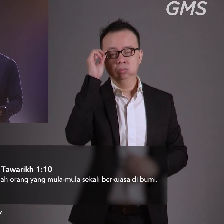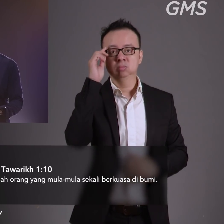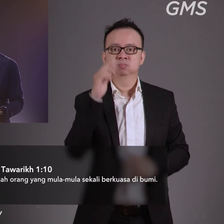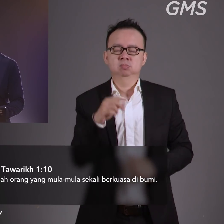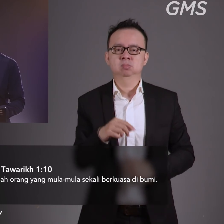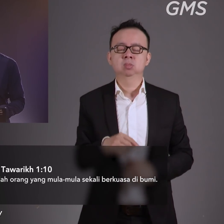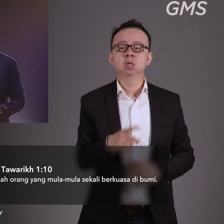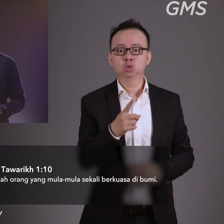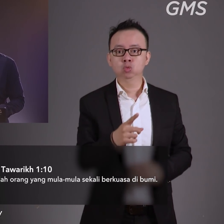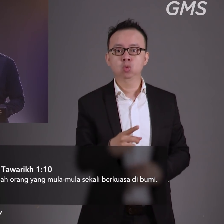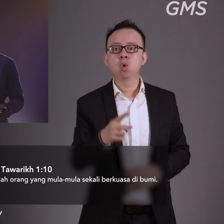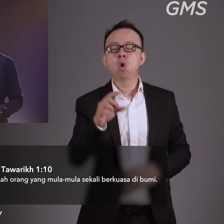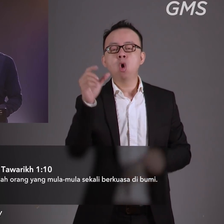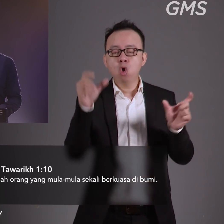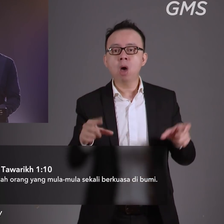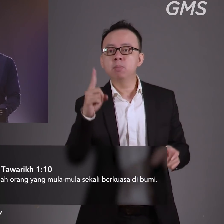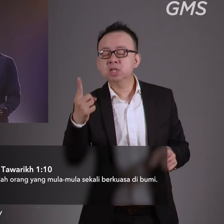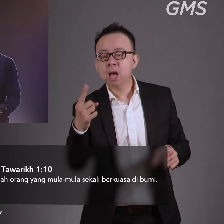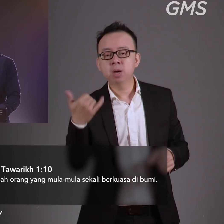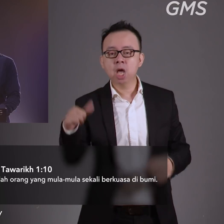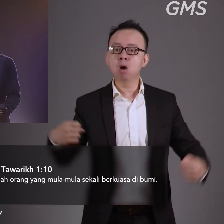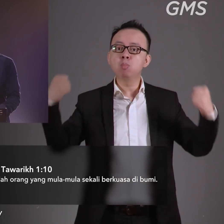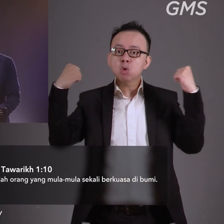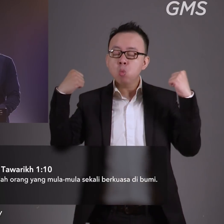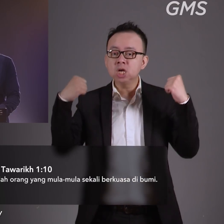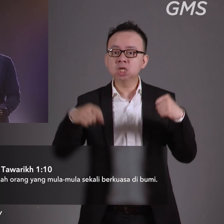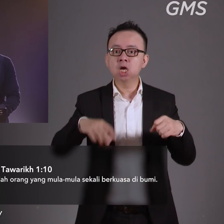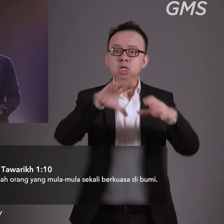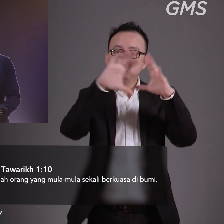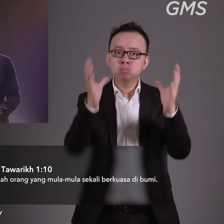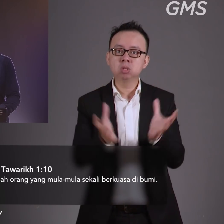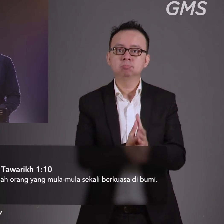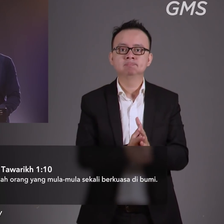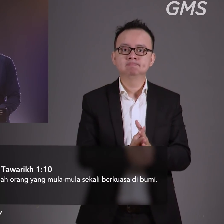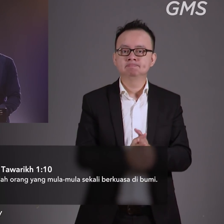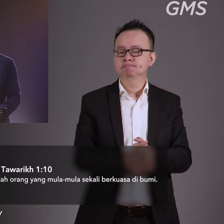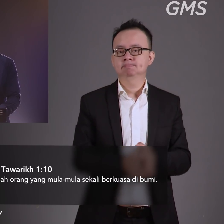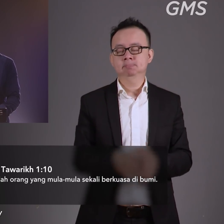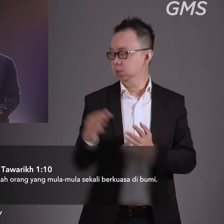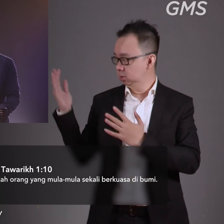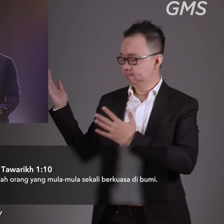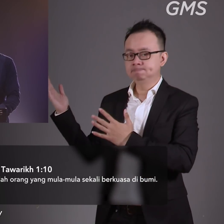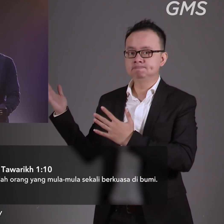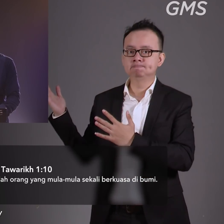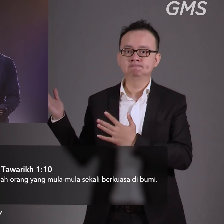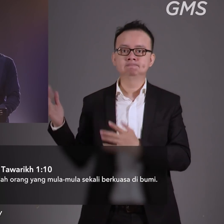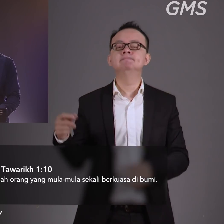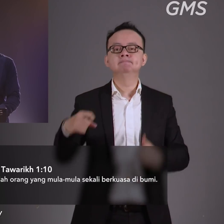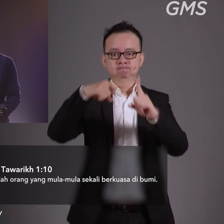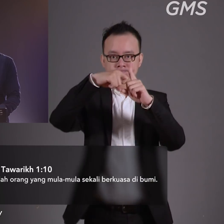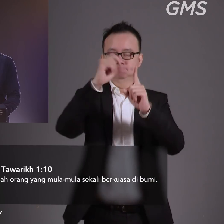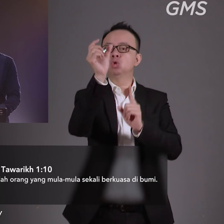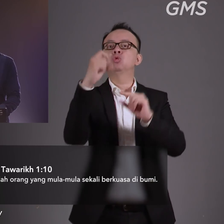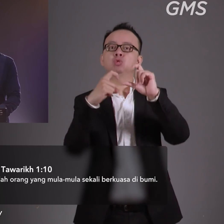mula-mula sekali berkuasa di bumi. Bagus kan? Berkuasa di dunia. Salah, ini bukan positif.